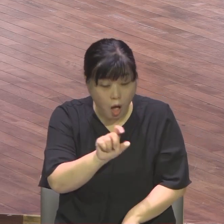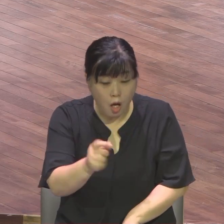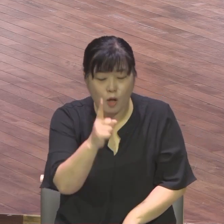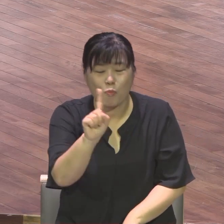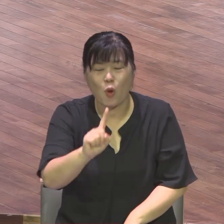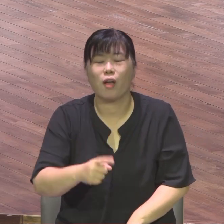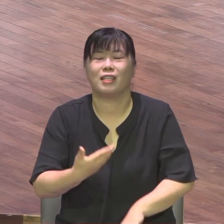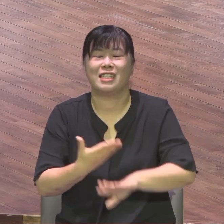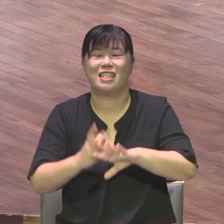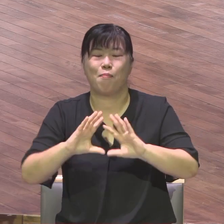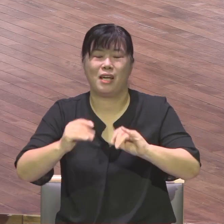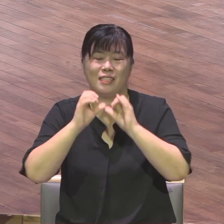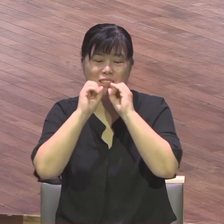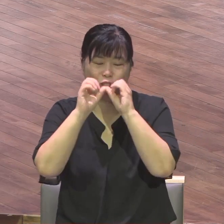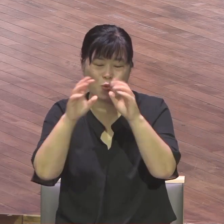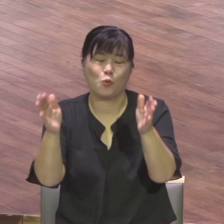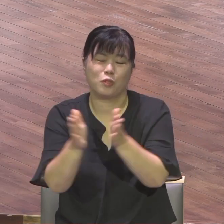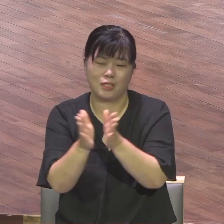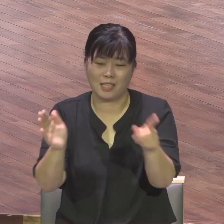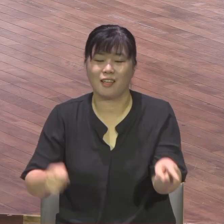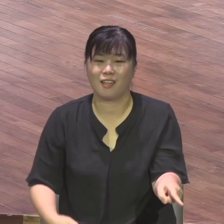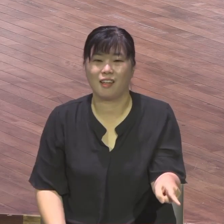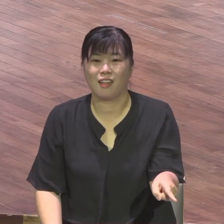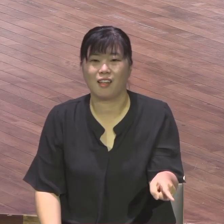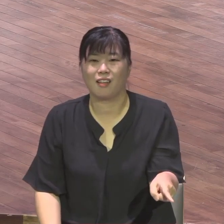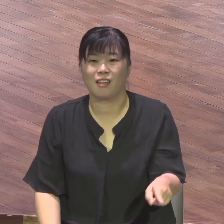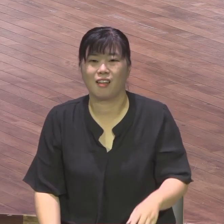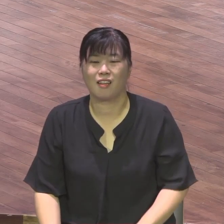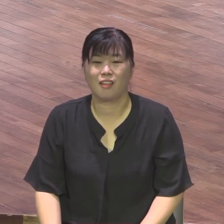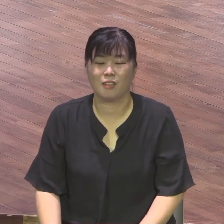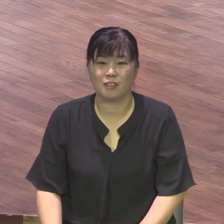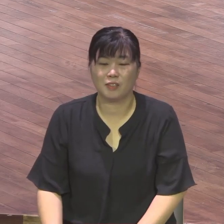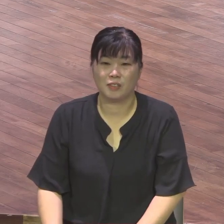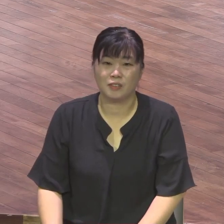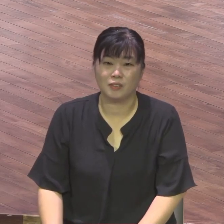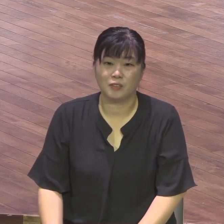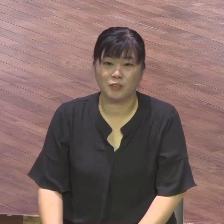한 정치가가 이런 말을 했다고 합니다. 인간이